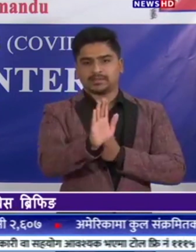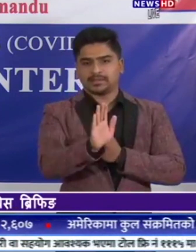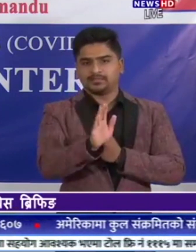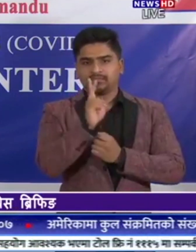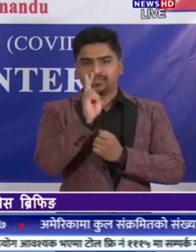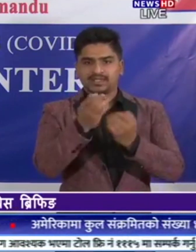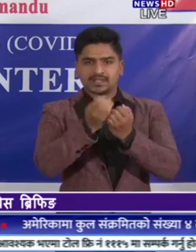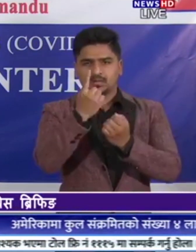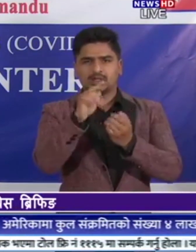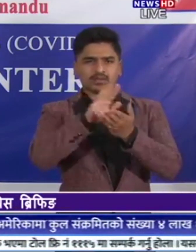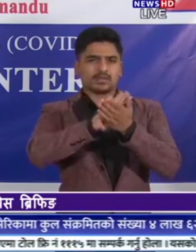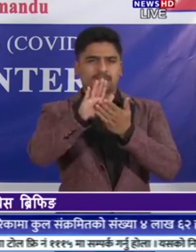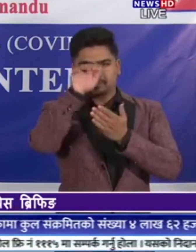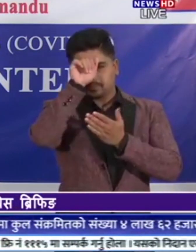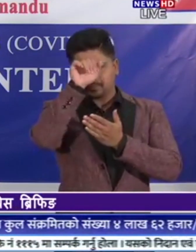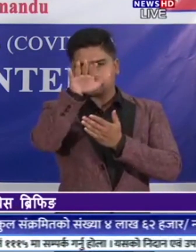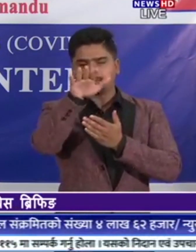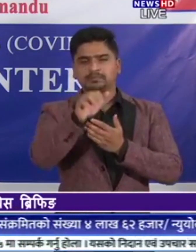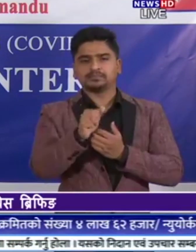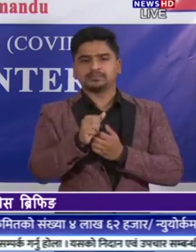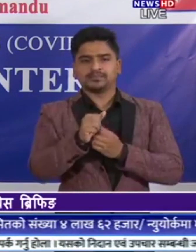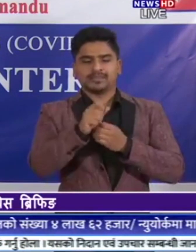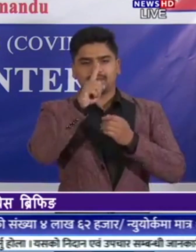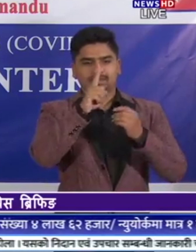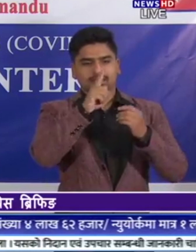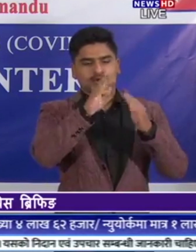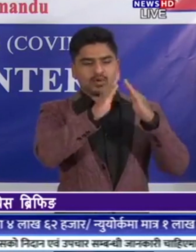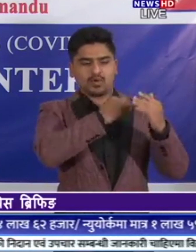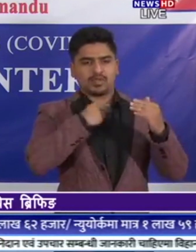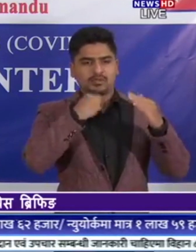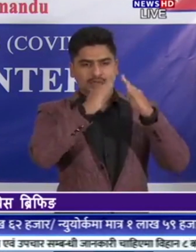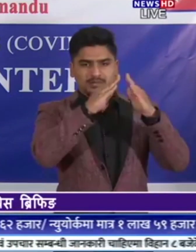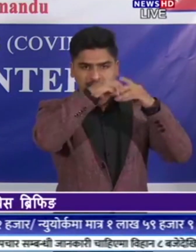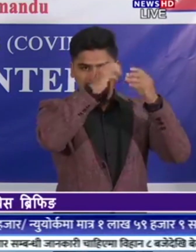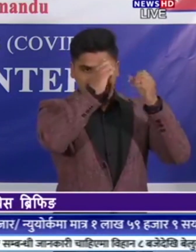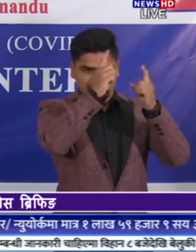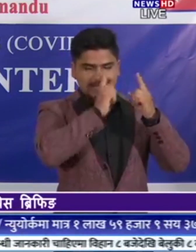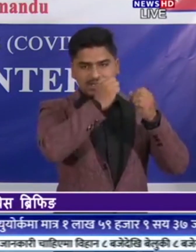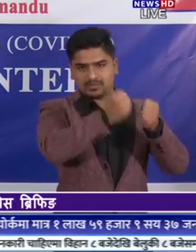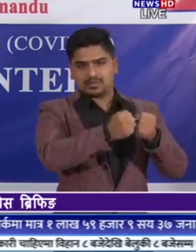यहोटा अलीकती कलारीटी होस बनने कुरा पनी आयाको छो, आईसोलेशन मा बशे को संख्यार, रेड जोन को